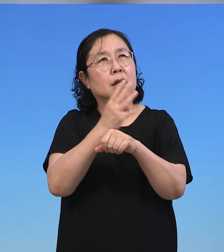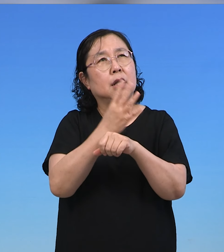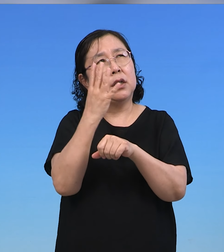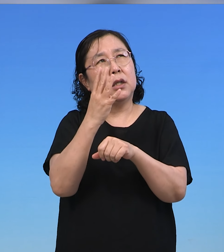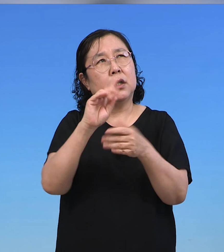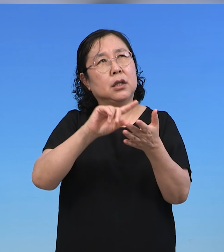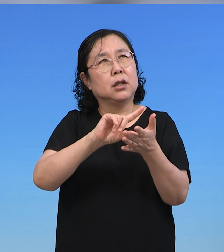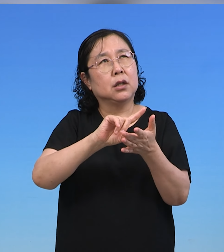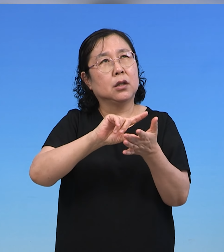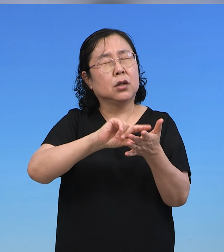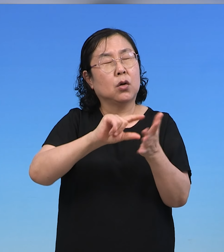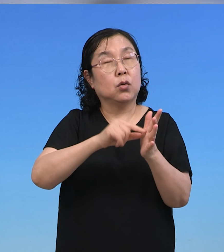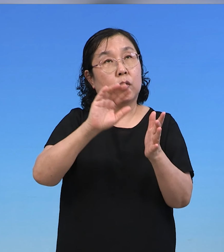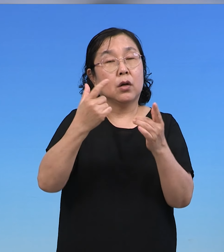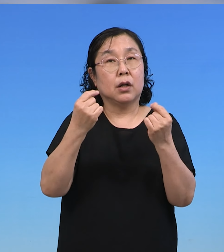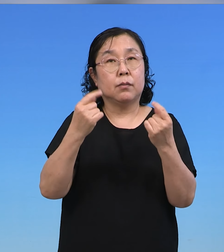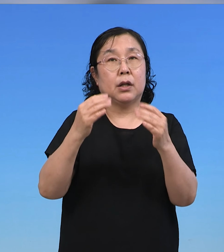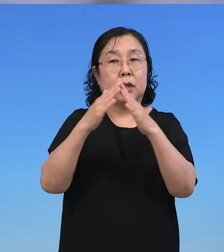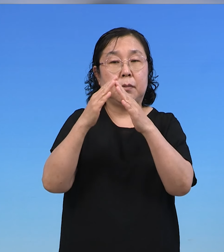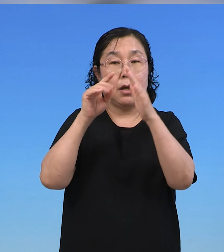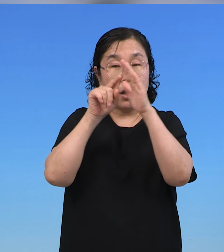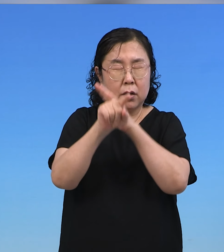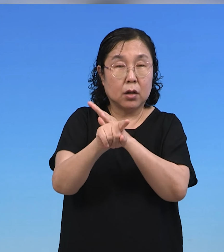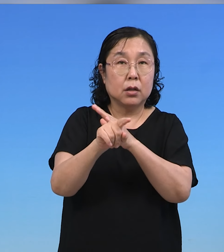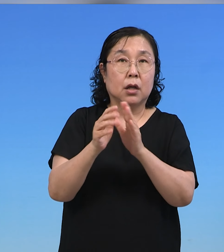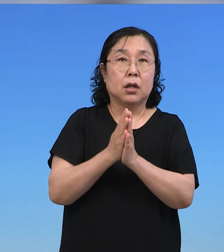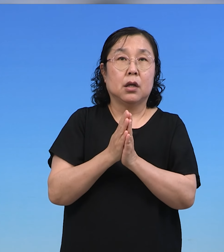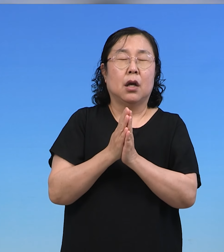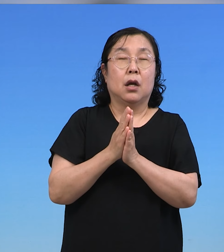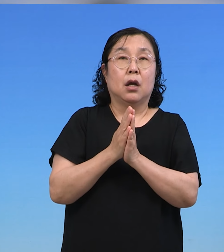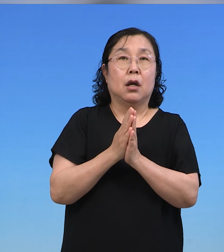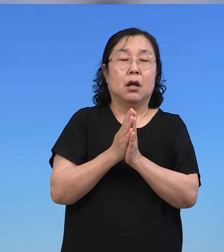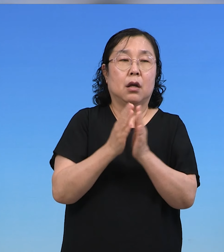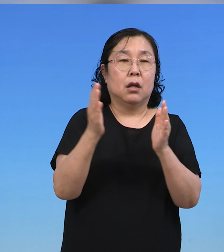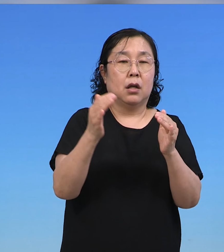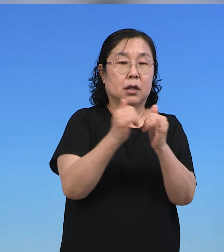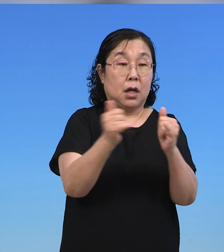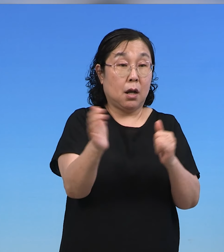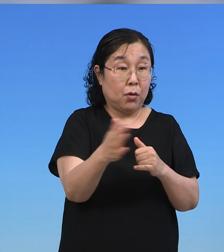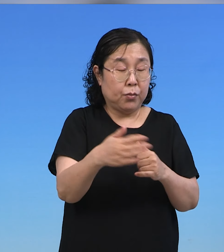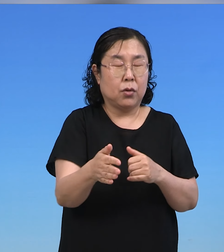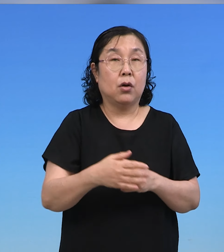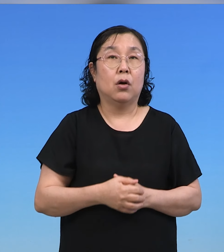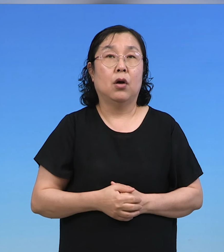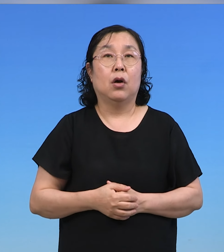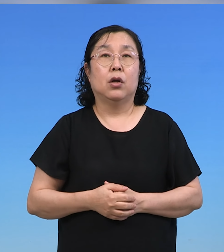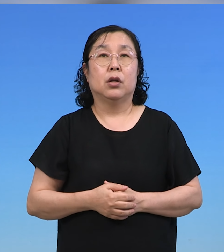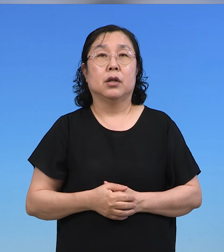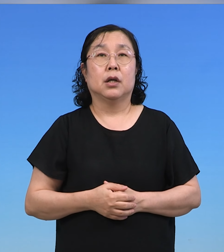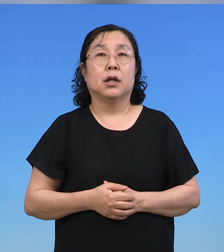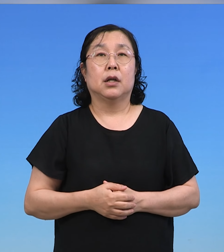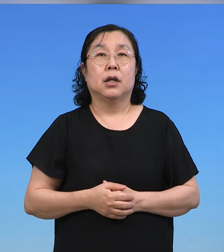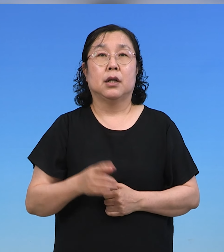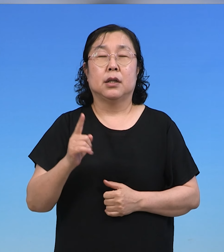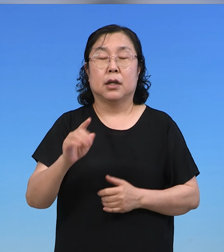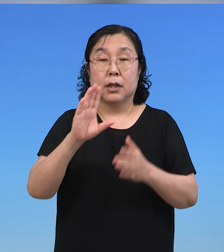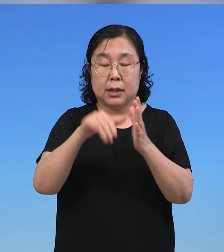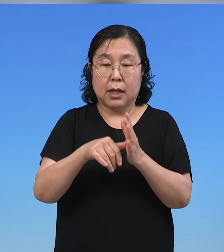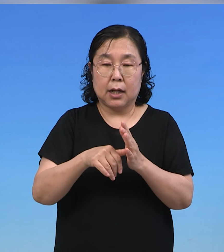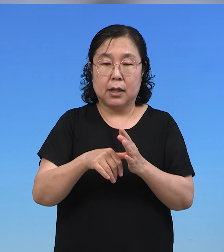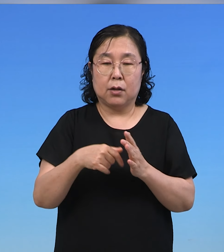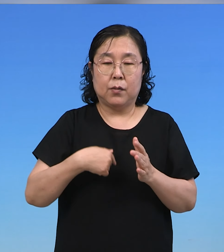집에 갔더니 아무도 없어요. 그래서 이제 옷을 다 갈아입고, 그러고는 이제 그때가 제게 제일